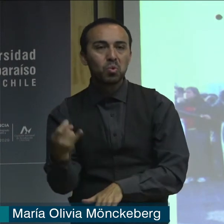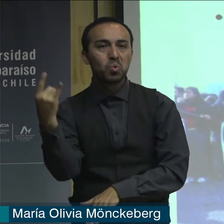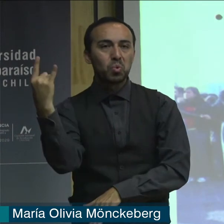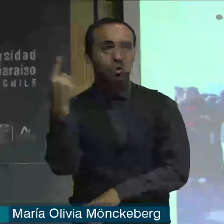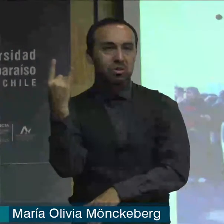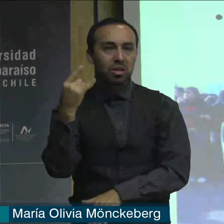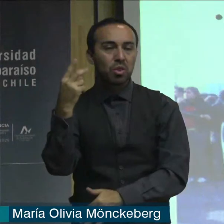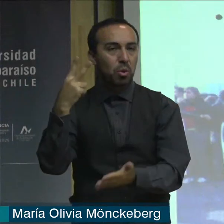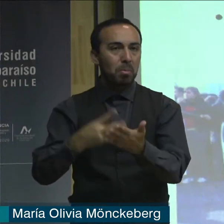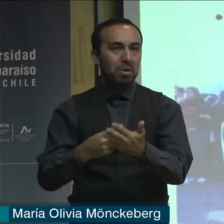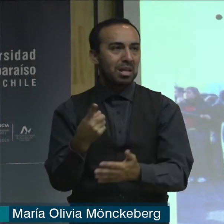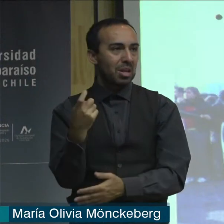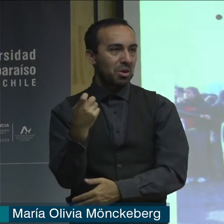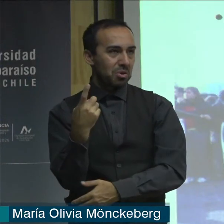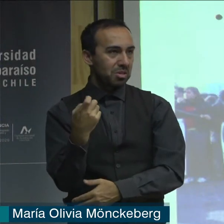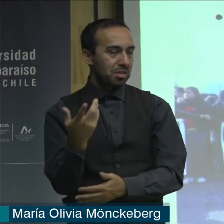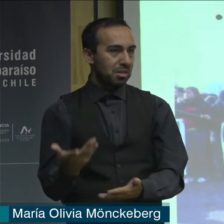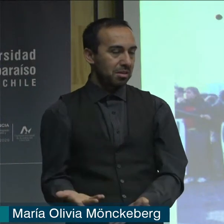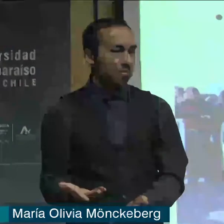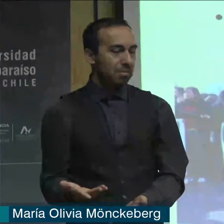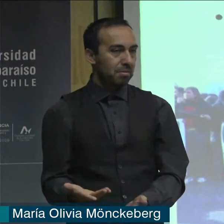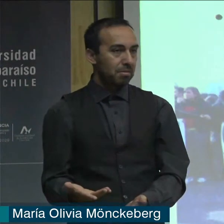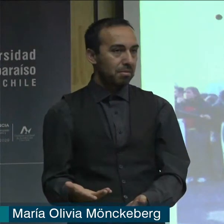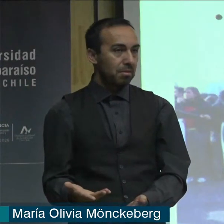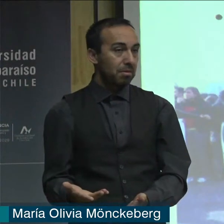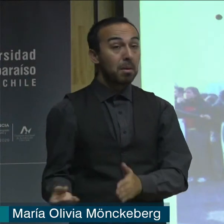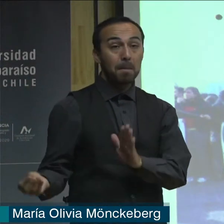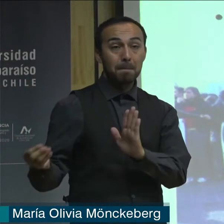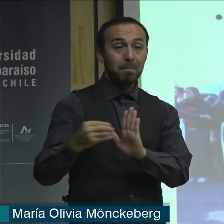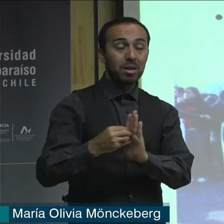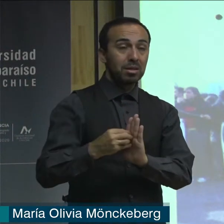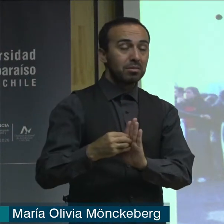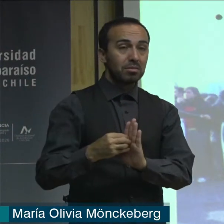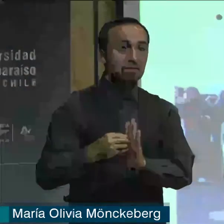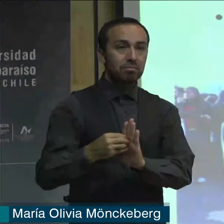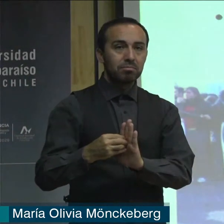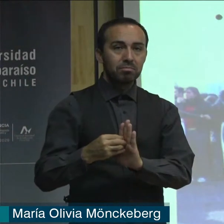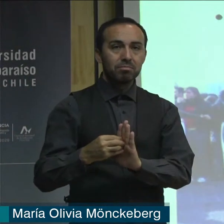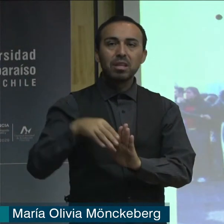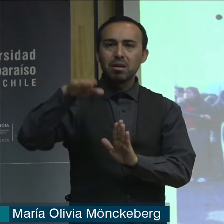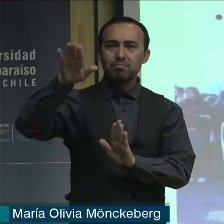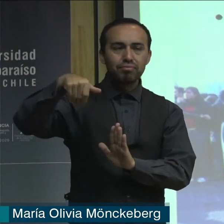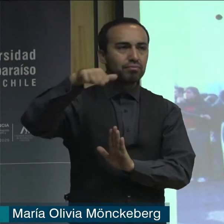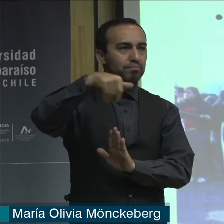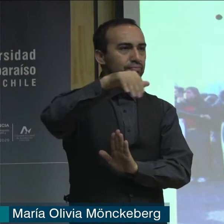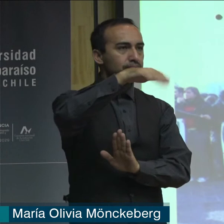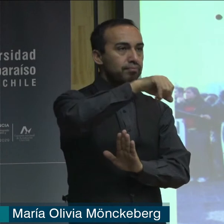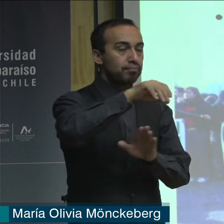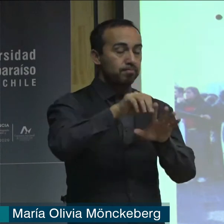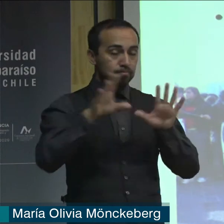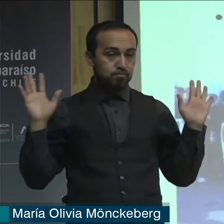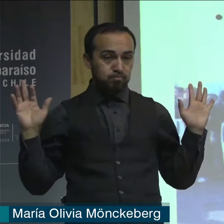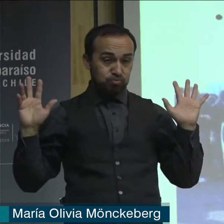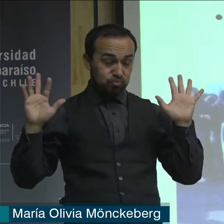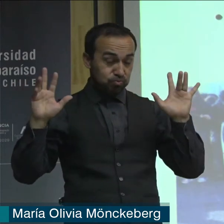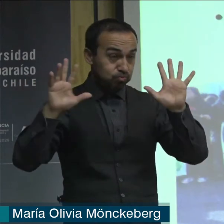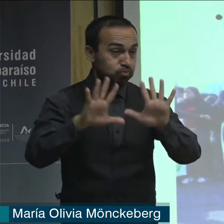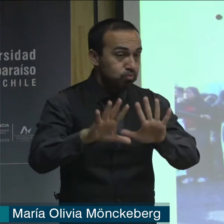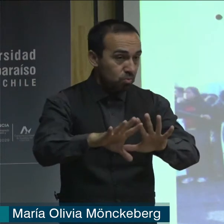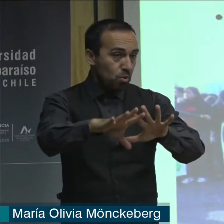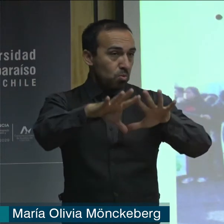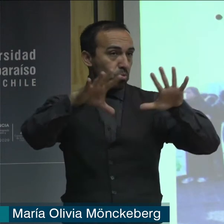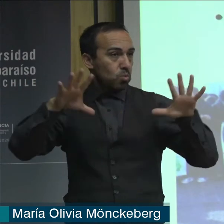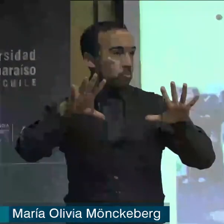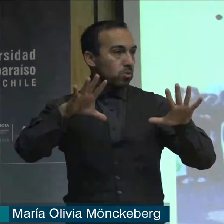universitarios de 2011 que además logran convocar muchas veces fueron fuimos